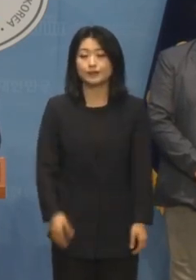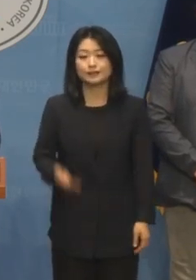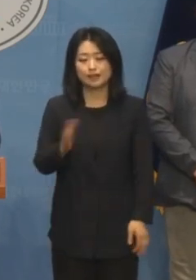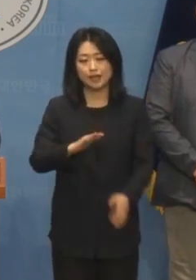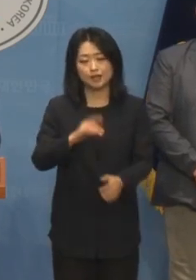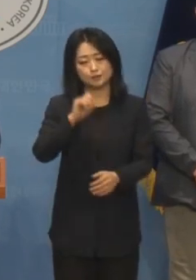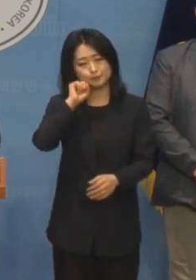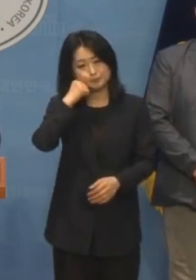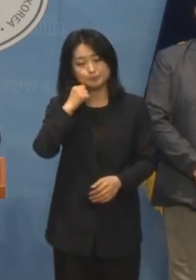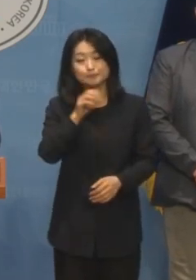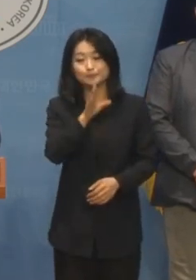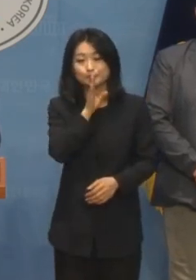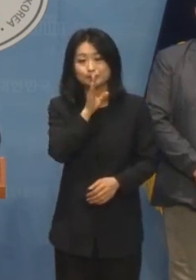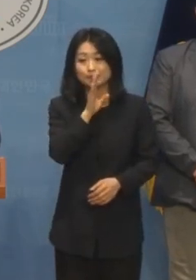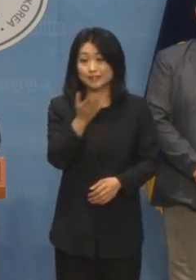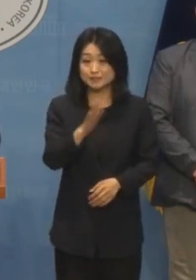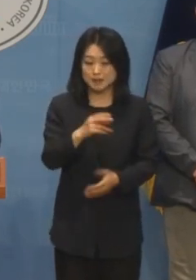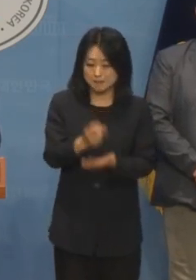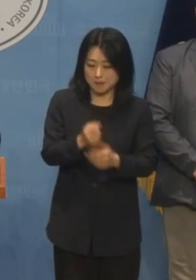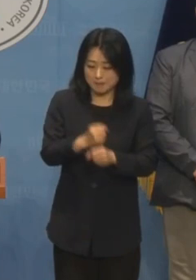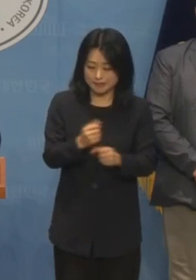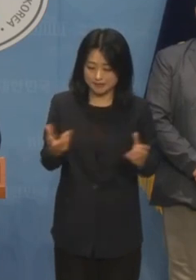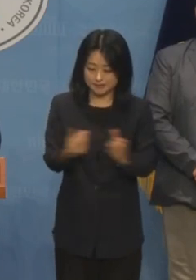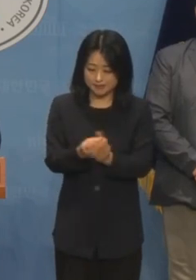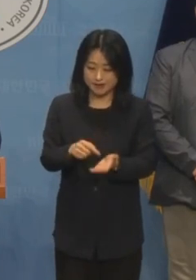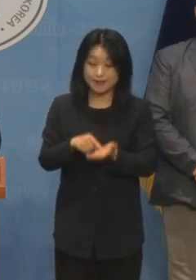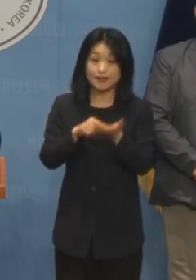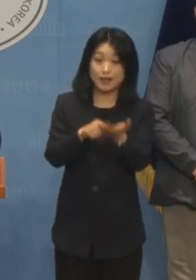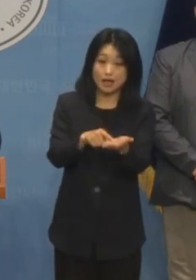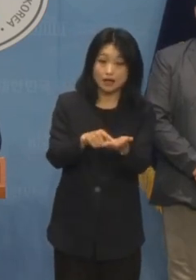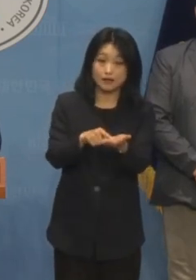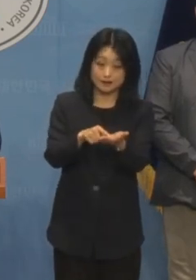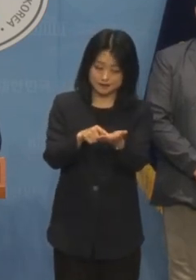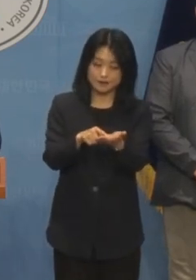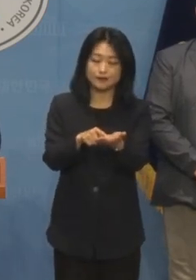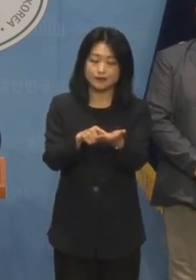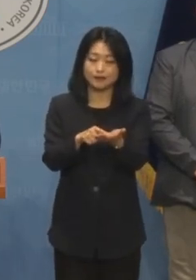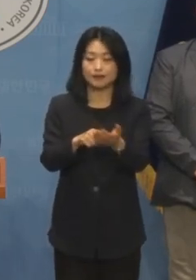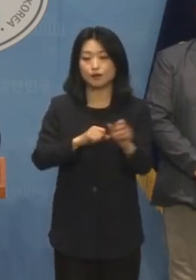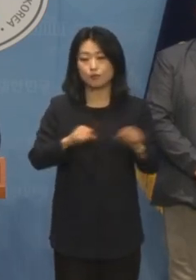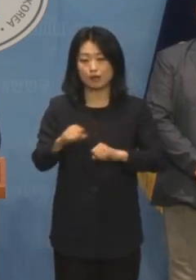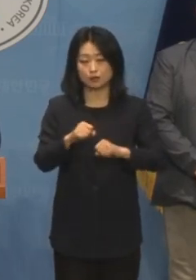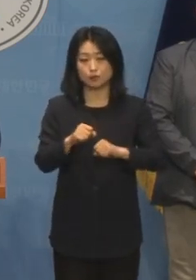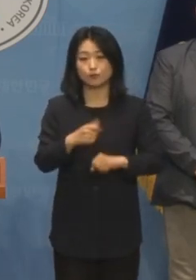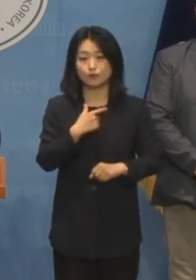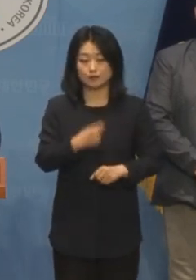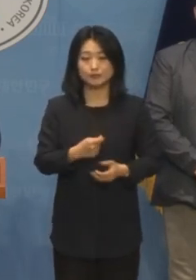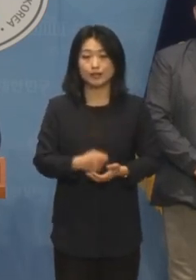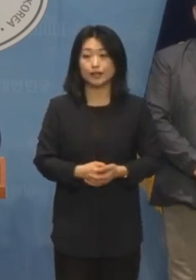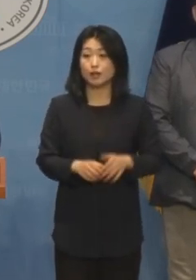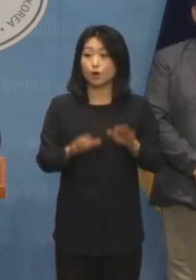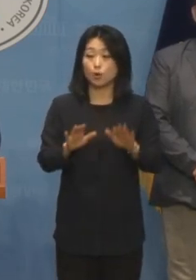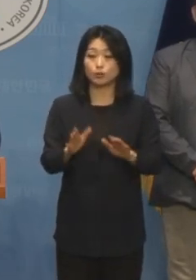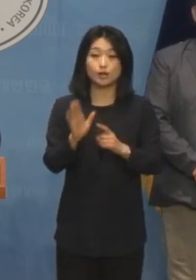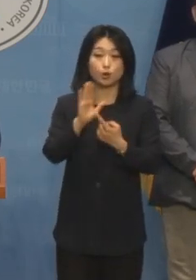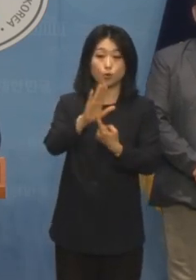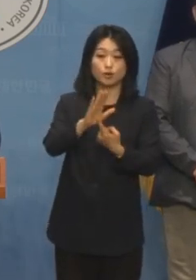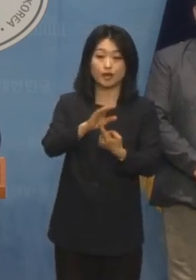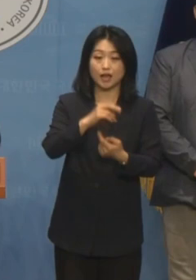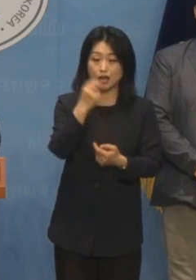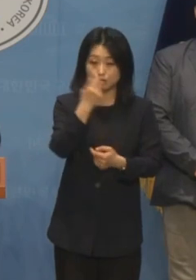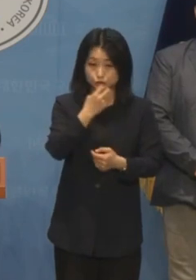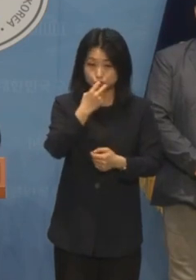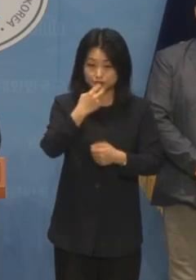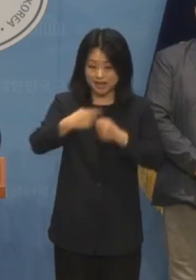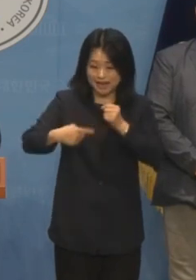순탄치만은 않았지만은 곧 입안을 마무리하고 본격적인 입법 절차에 돌입할 예정입니다. 오늘 공개한 수사과정